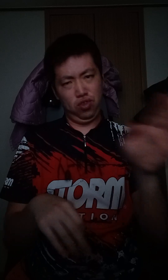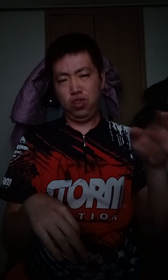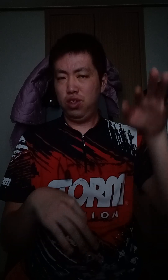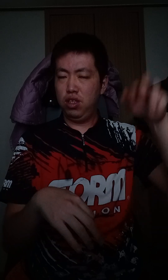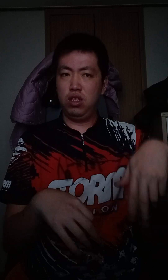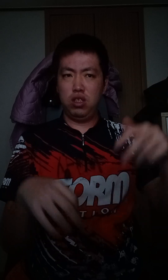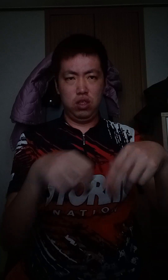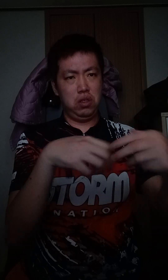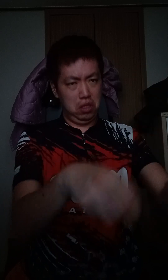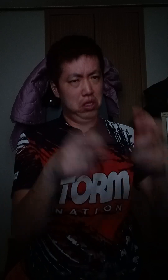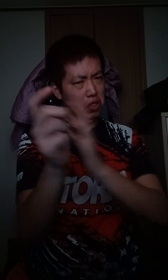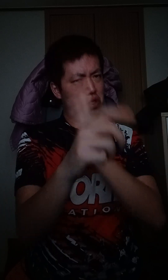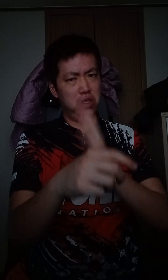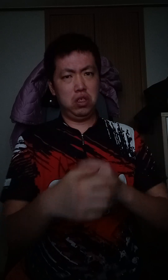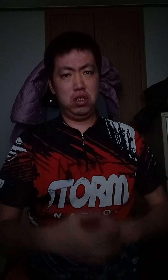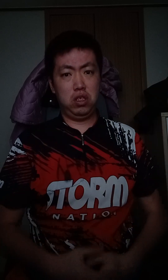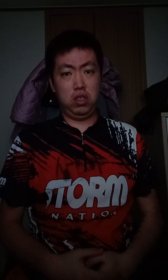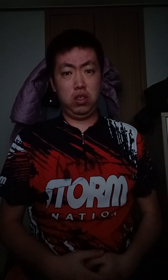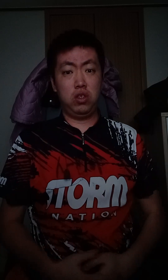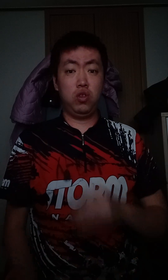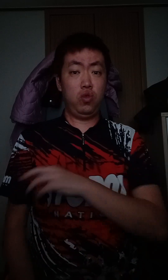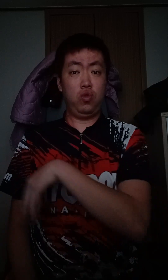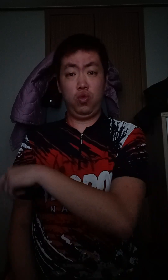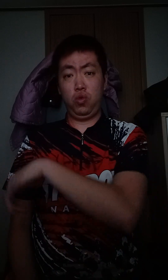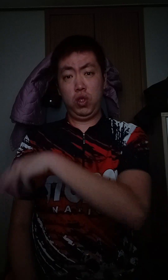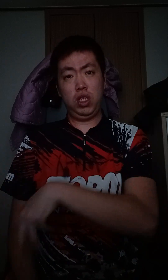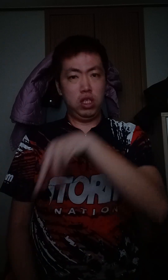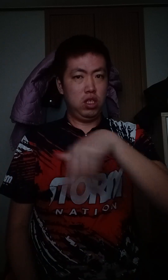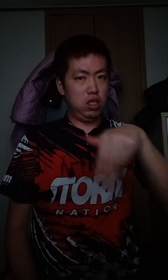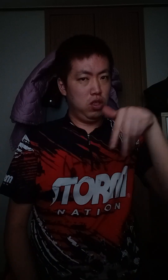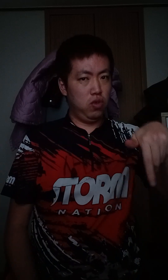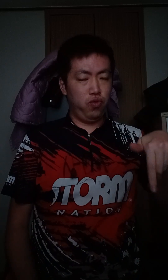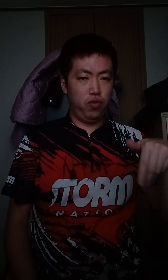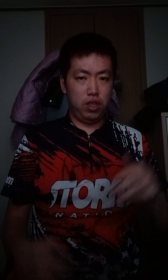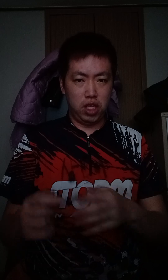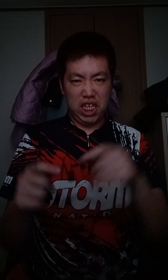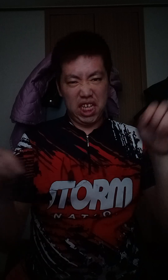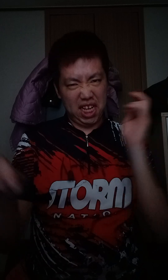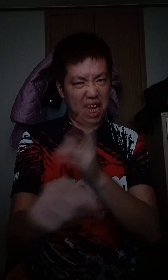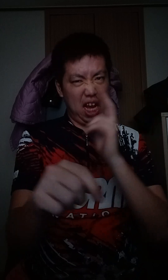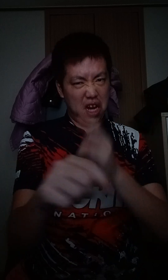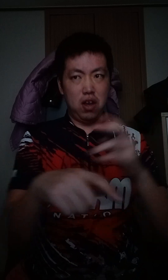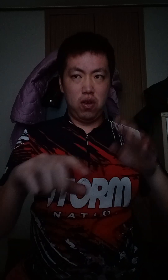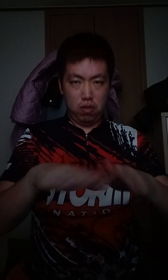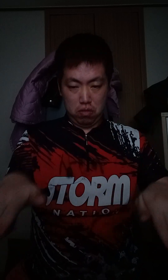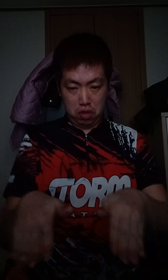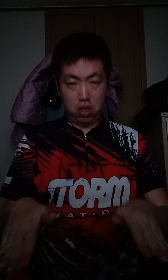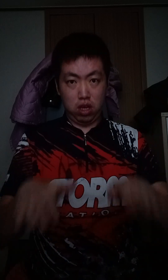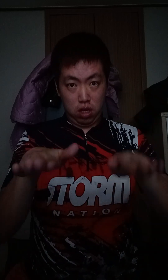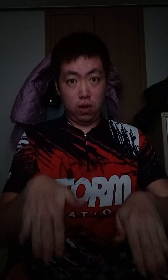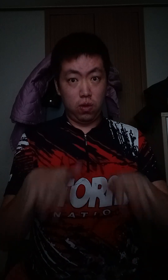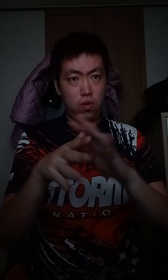못 빠져나오고 소방대원들이 앞유리창을 깨고 그리 매트리스를 깔고 사람들을